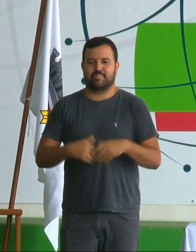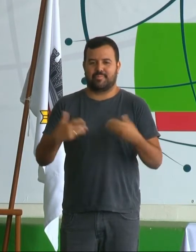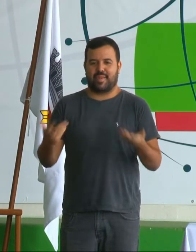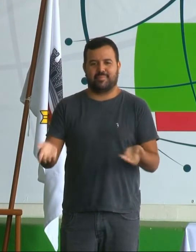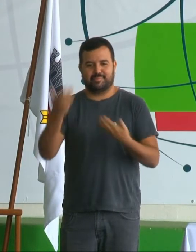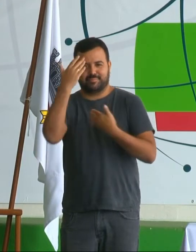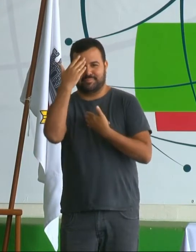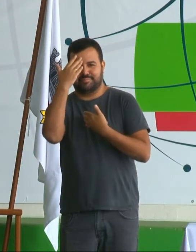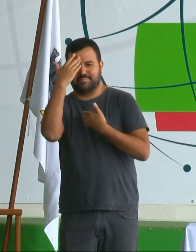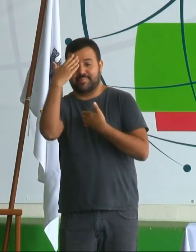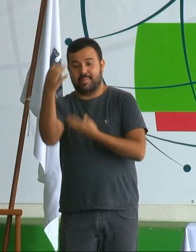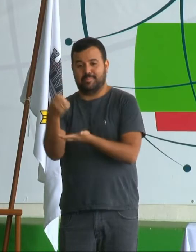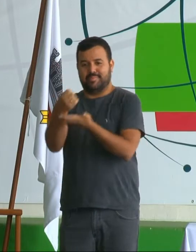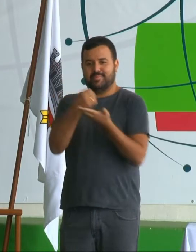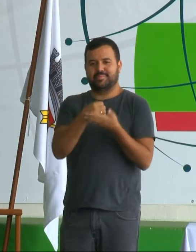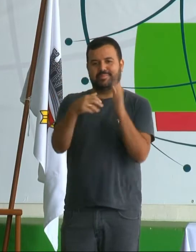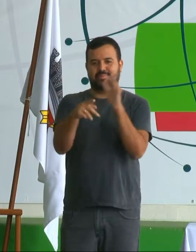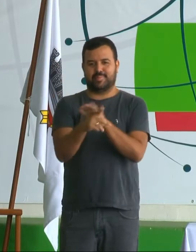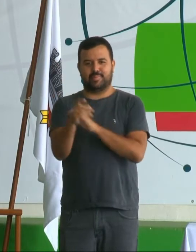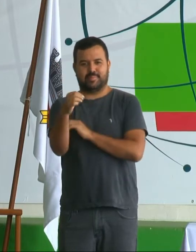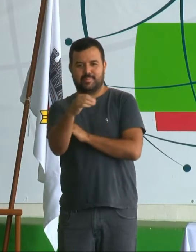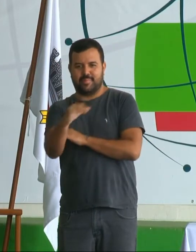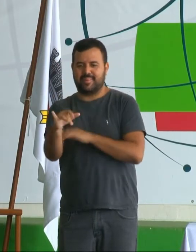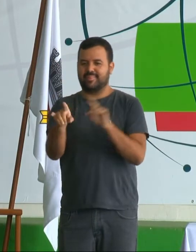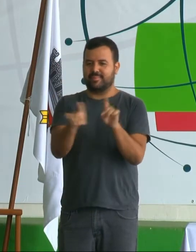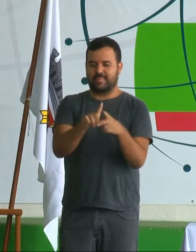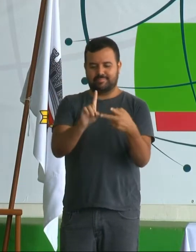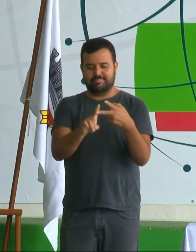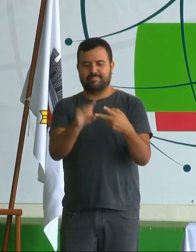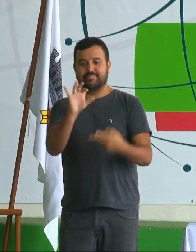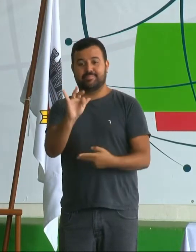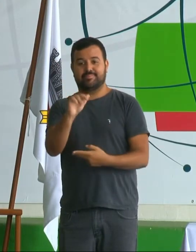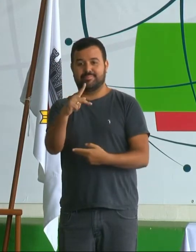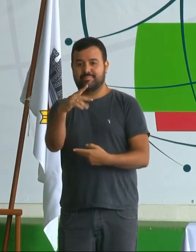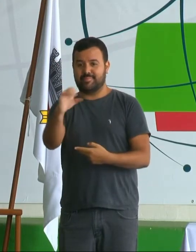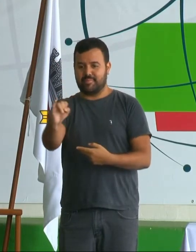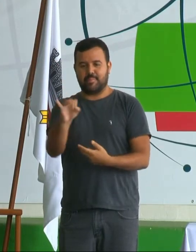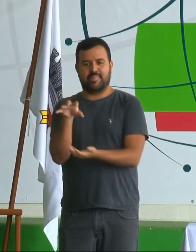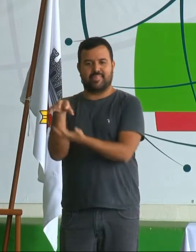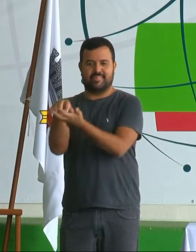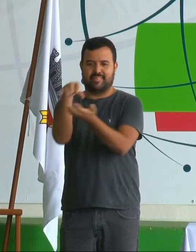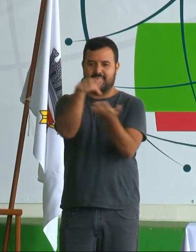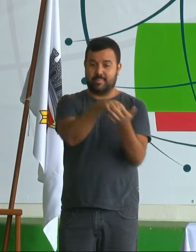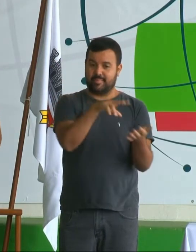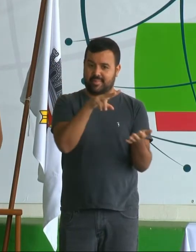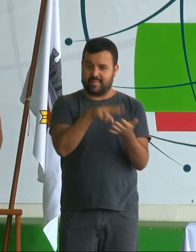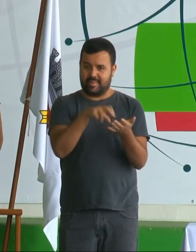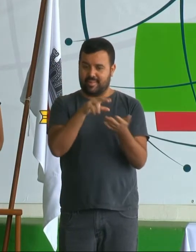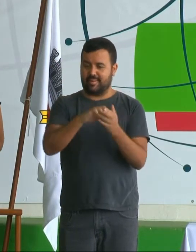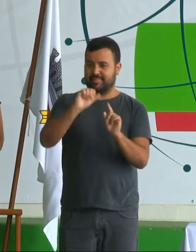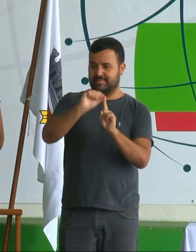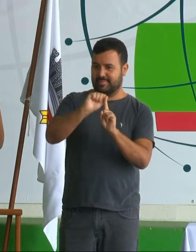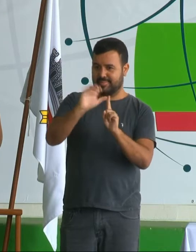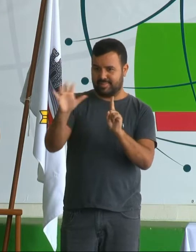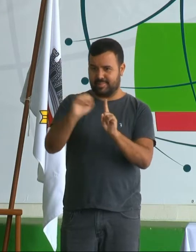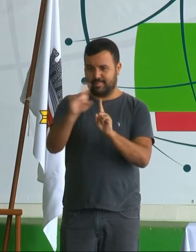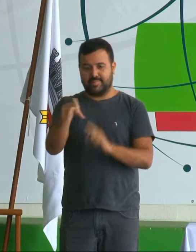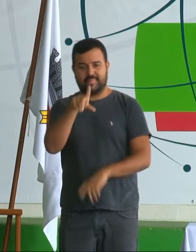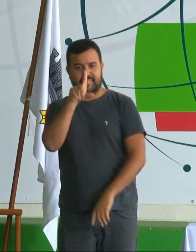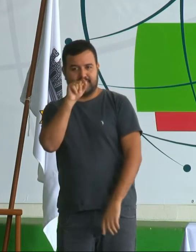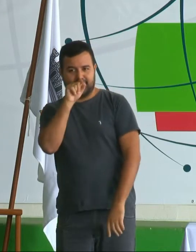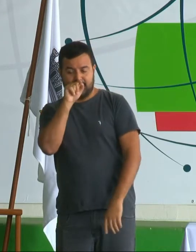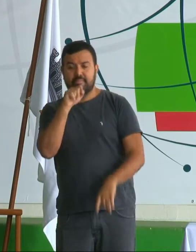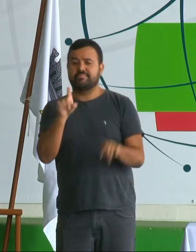Agradecemos o apoio do Ministério da Educação, da FAPES e aos campi Alegre, Itapina e Santa Teresa, e